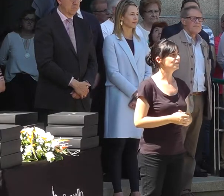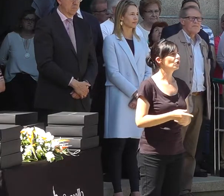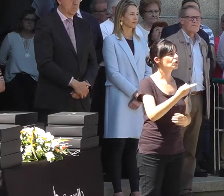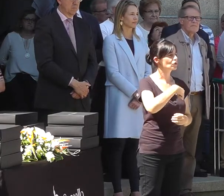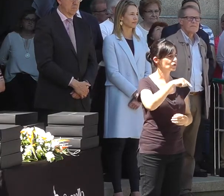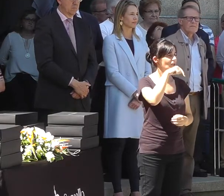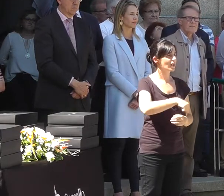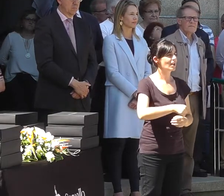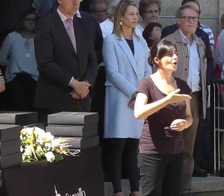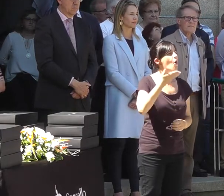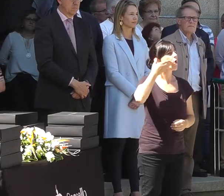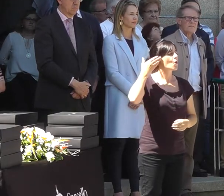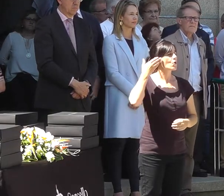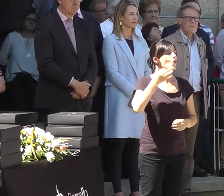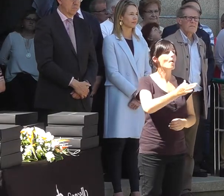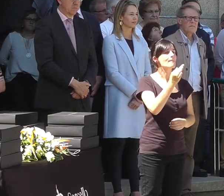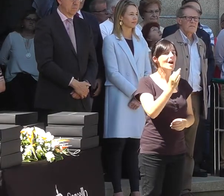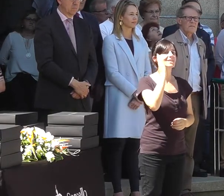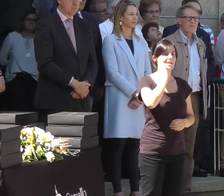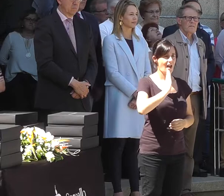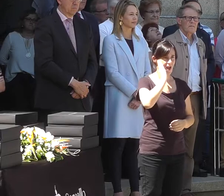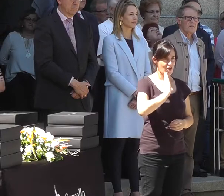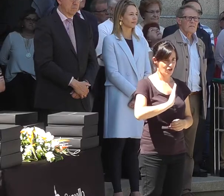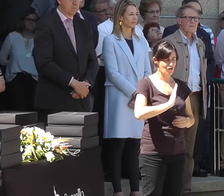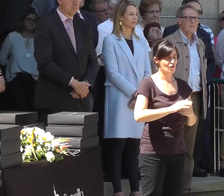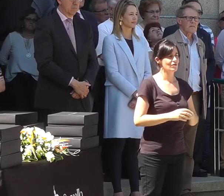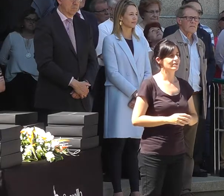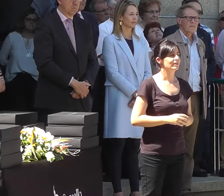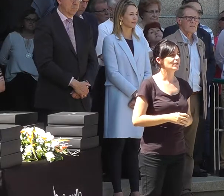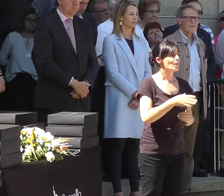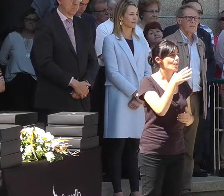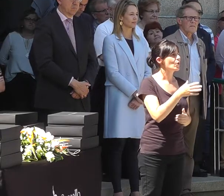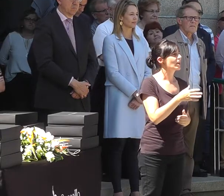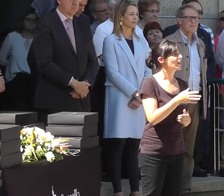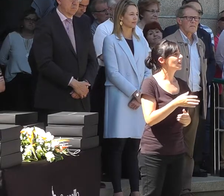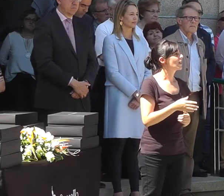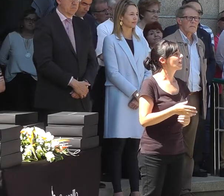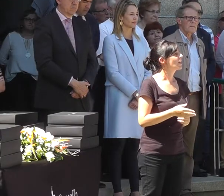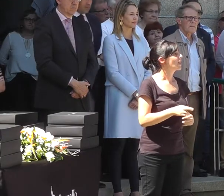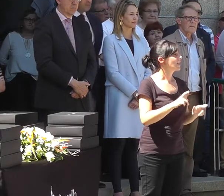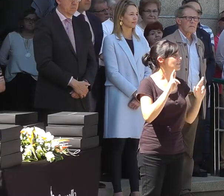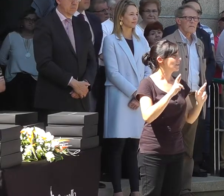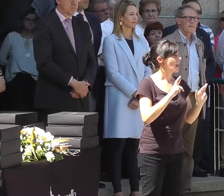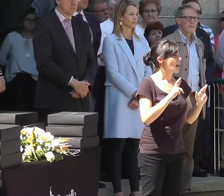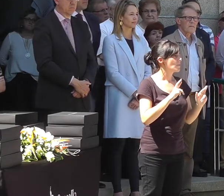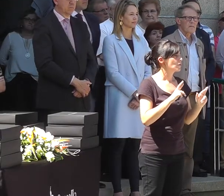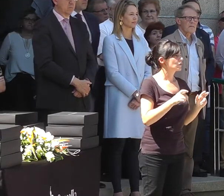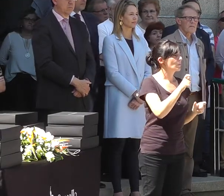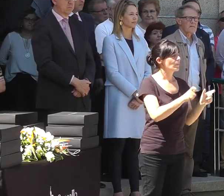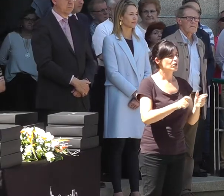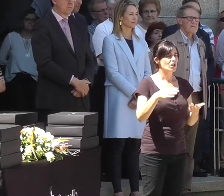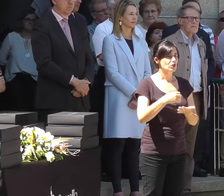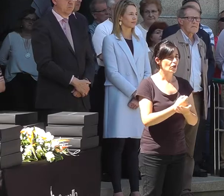orgullo e o noso cariño como pobo, e facendo agarimoso xesto de recoñecemento e engrandecemento do noso fondo